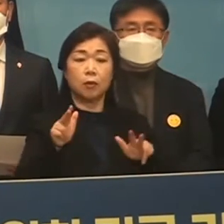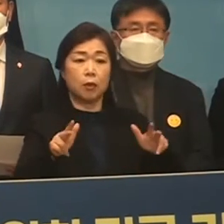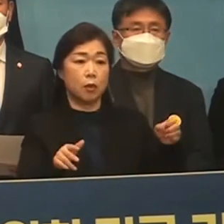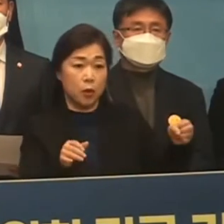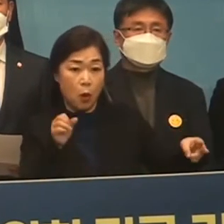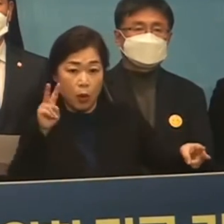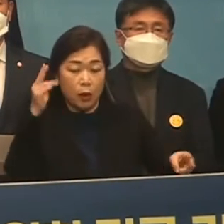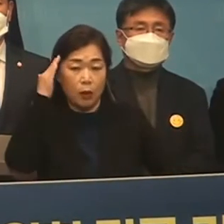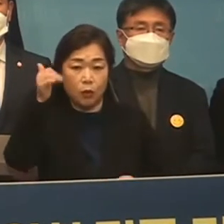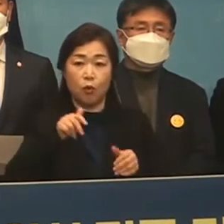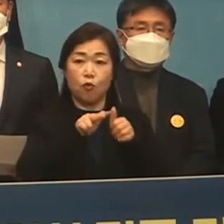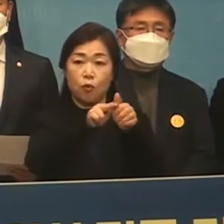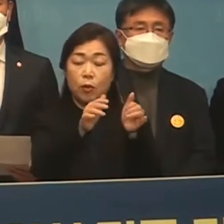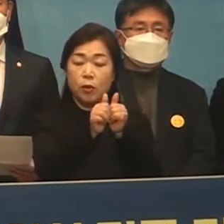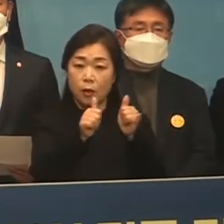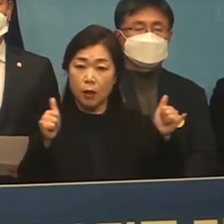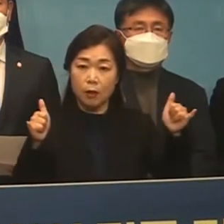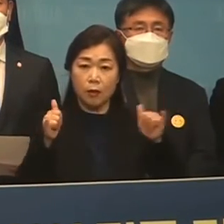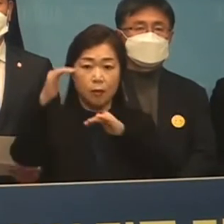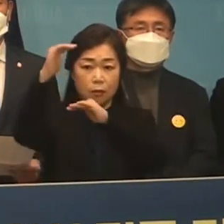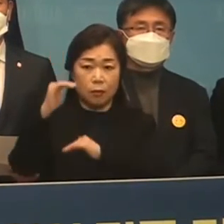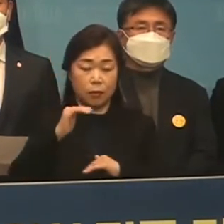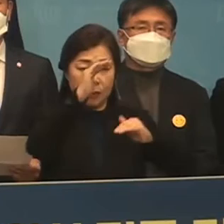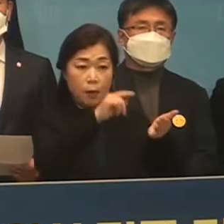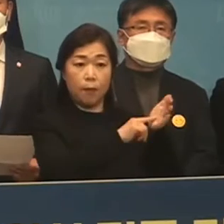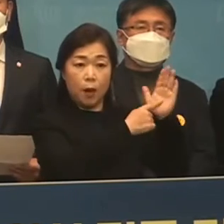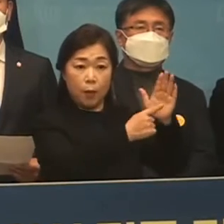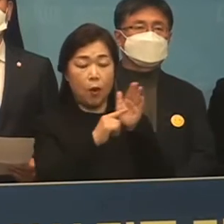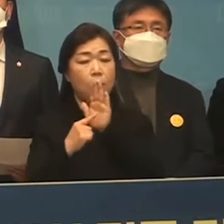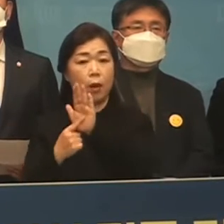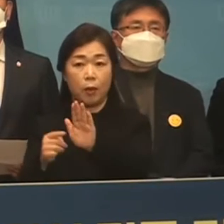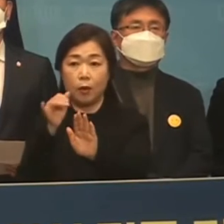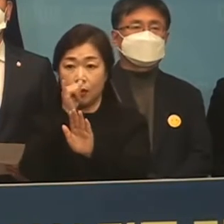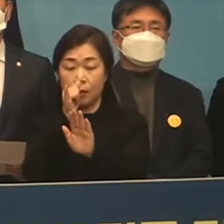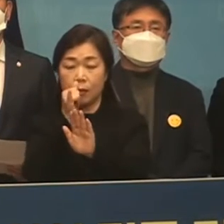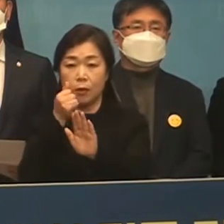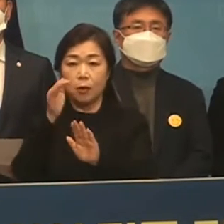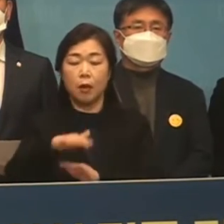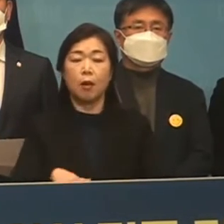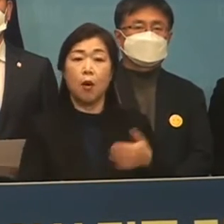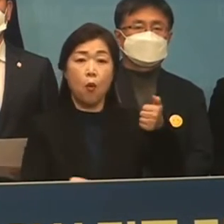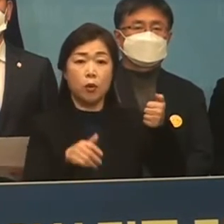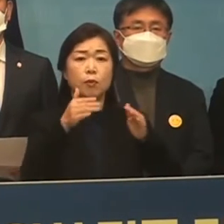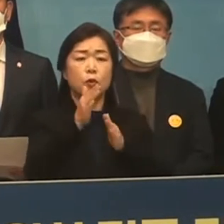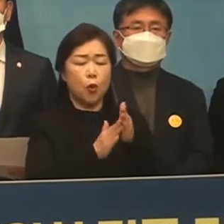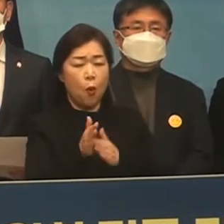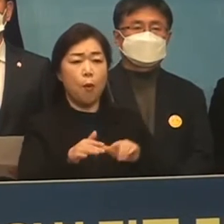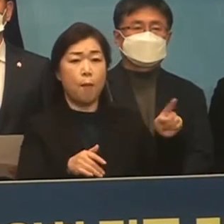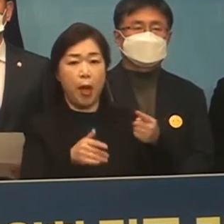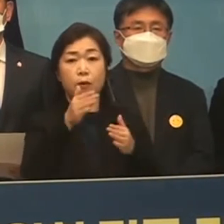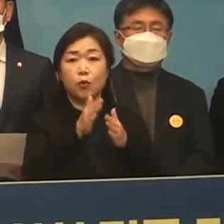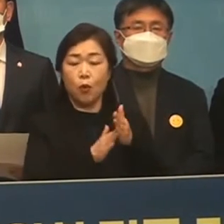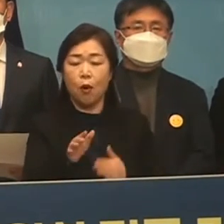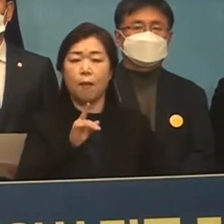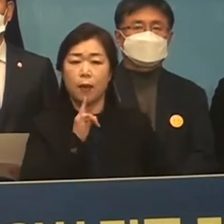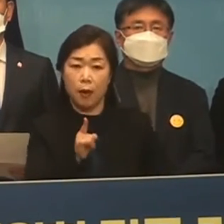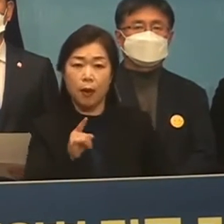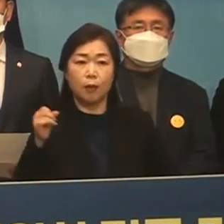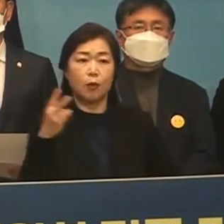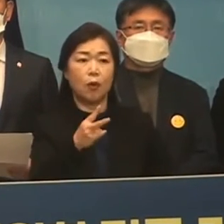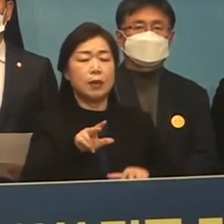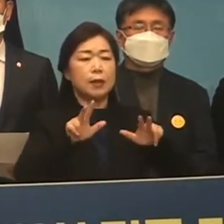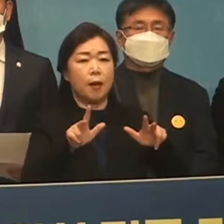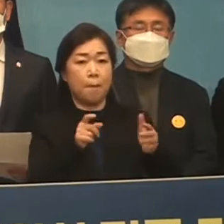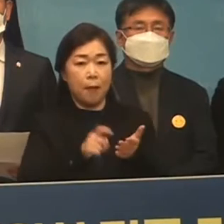여야 대선 후보들 사이에 제기되고 있습니다. 50조, 100조, 또 당장에